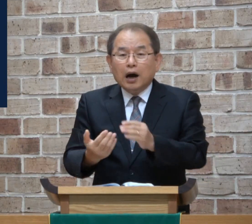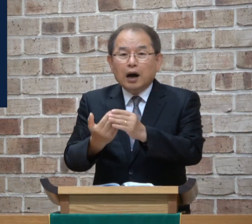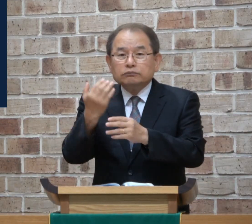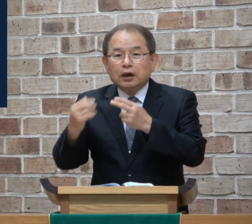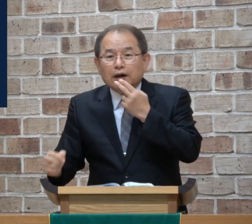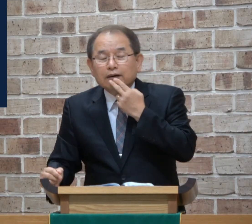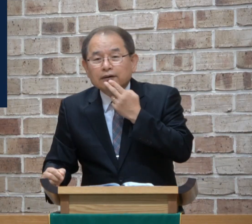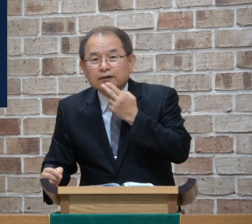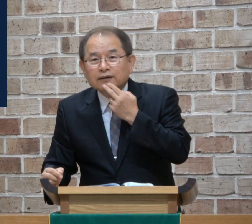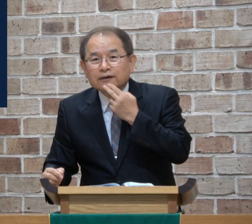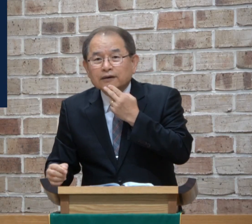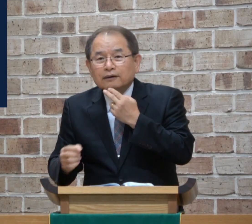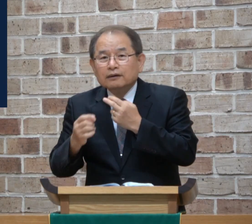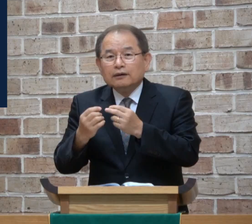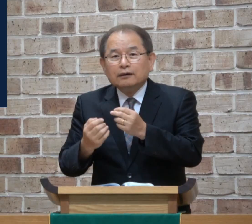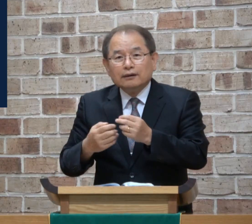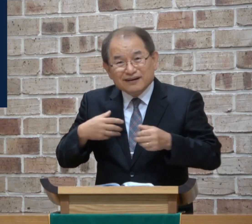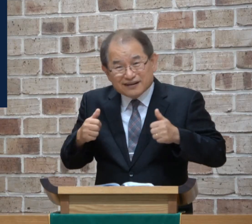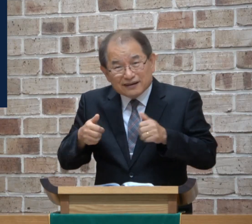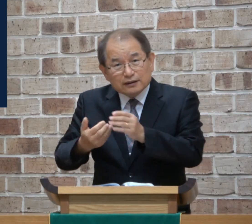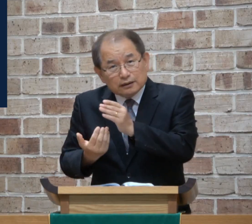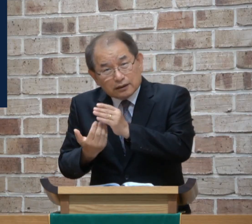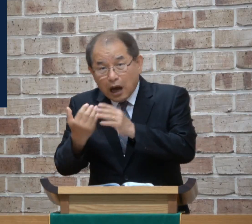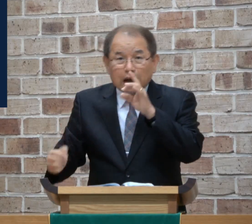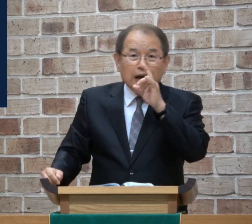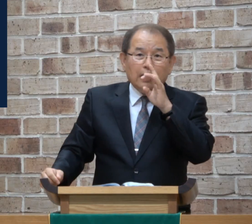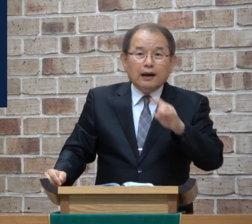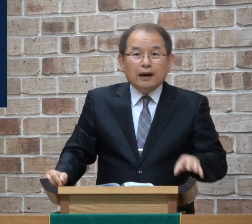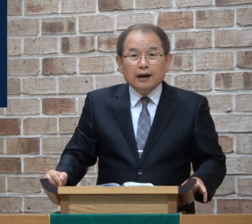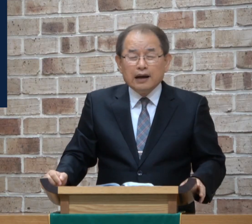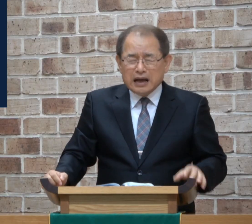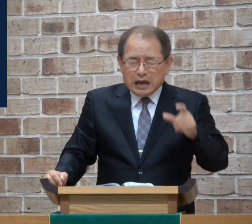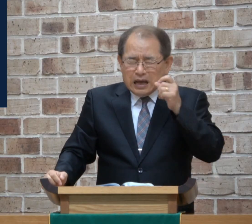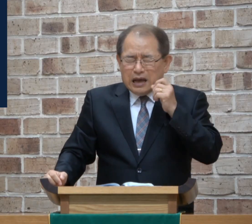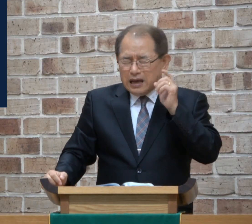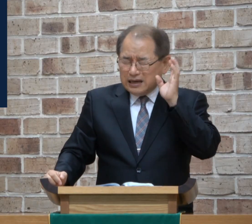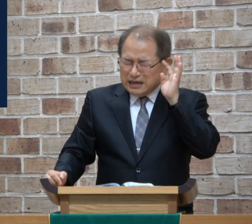그 씨앗이 아무리 관리를 열심히 했는데도 씨앗이 종자가 나오질 않는 것입니다.